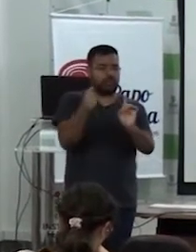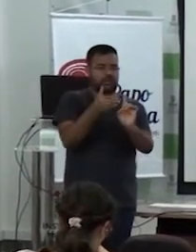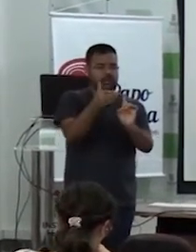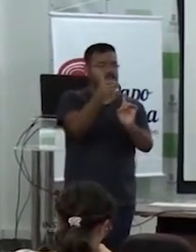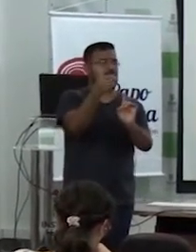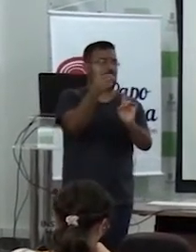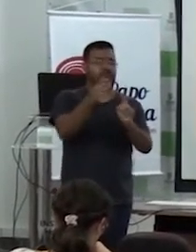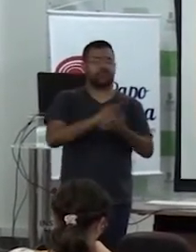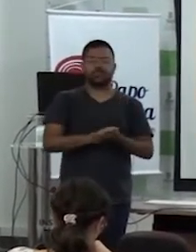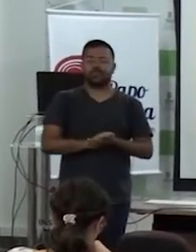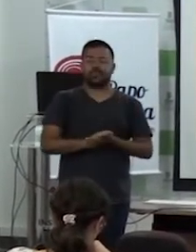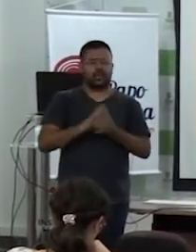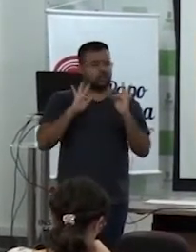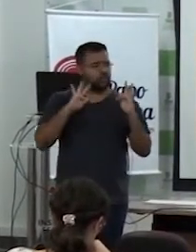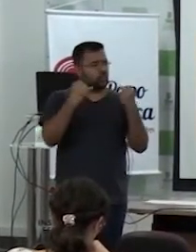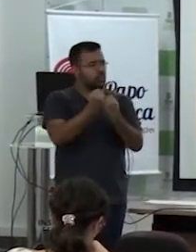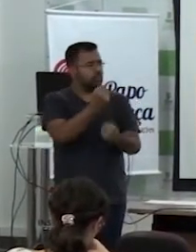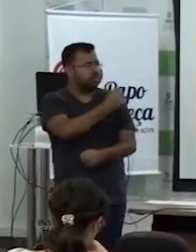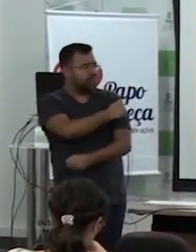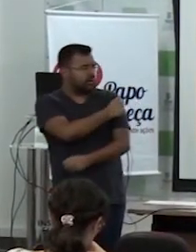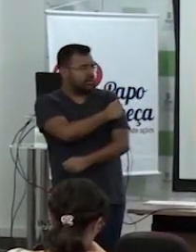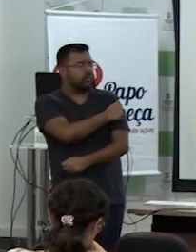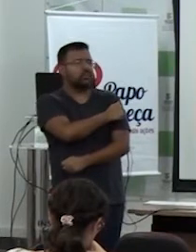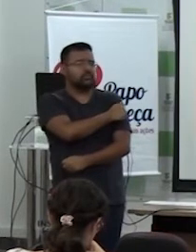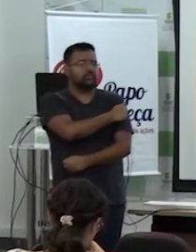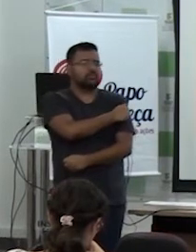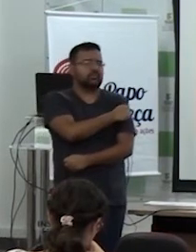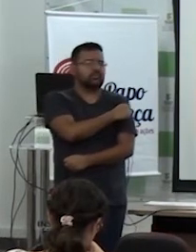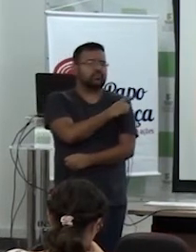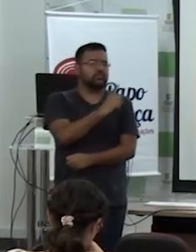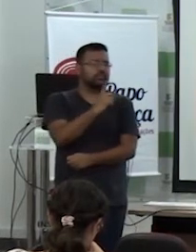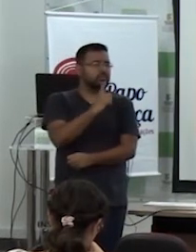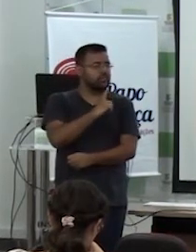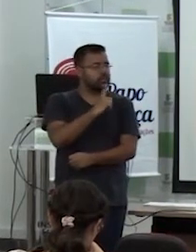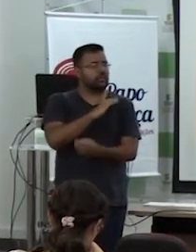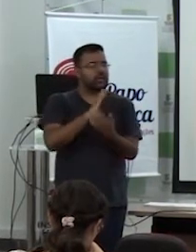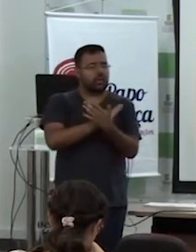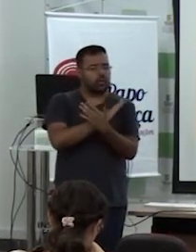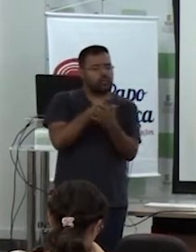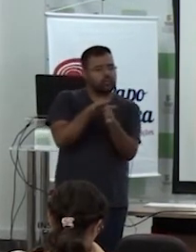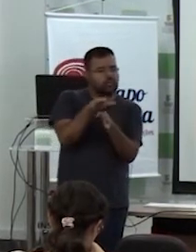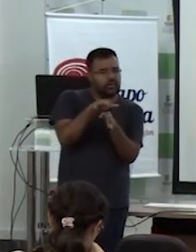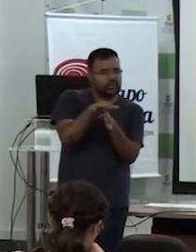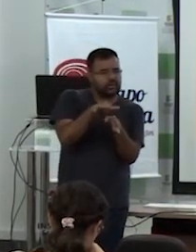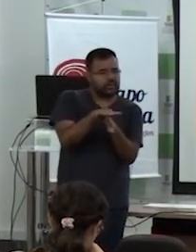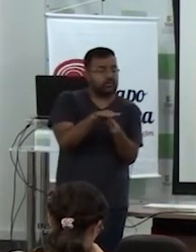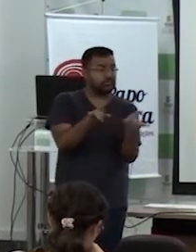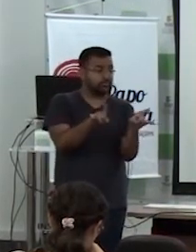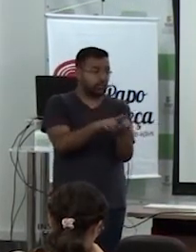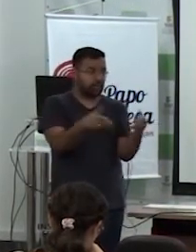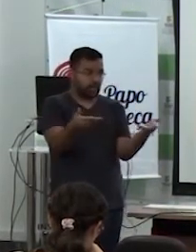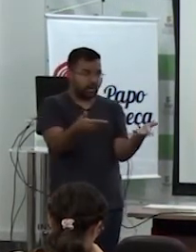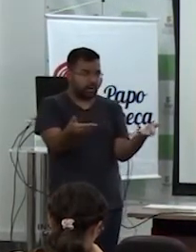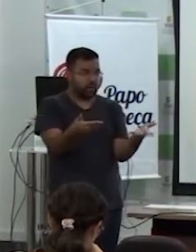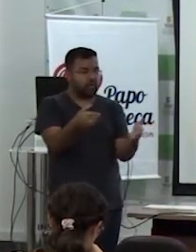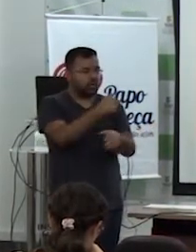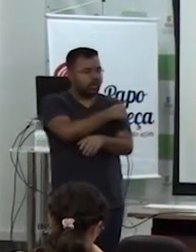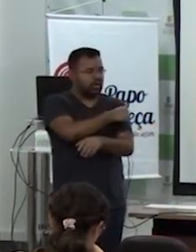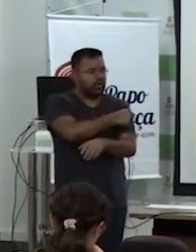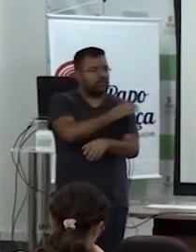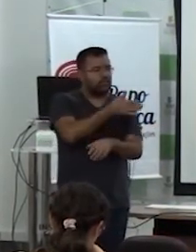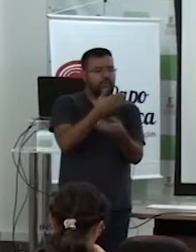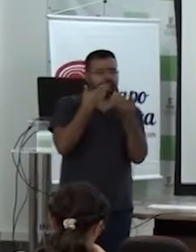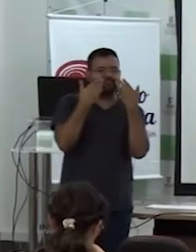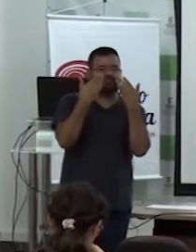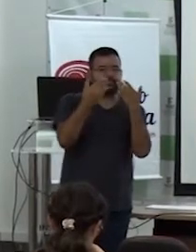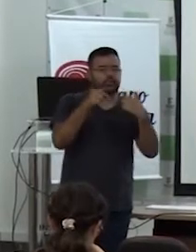E todos eles têm, nós temos as orientações, e agora recentemente eles apresentaram o